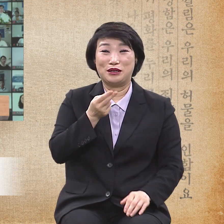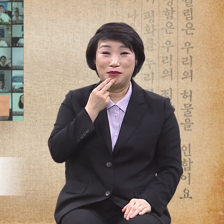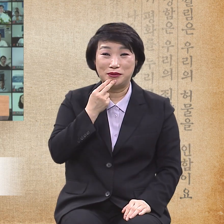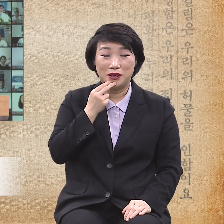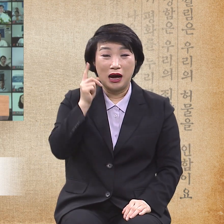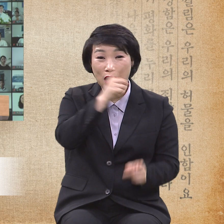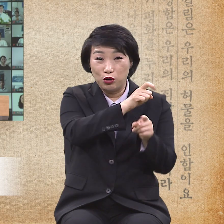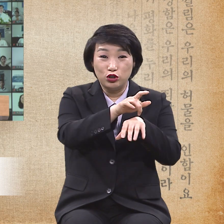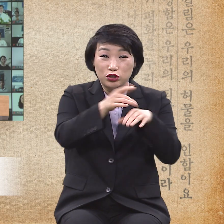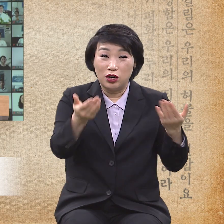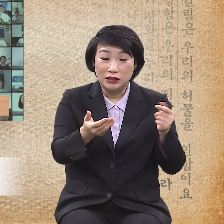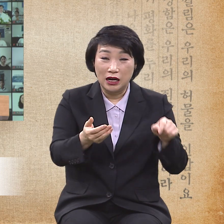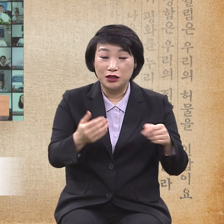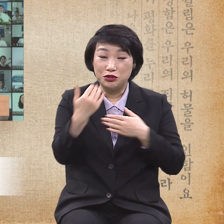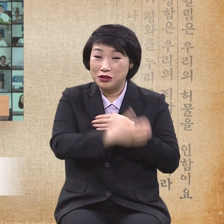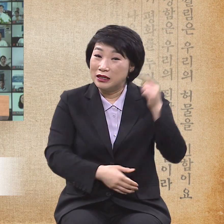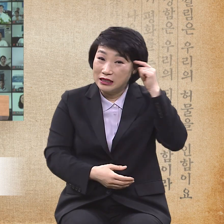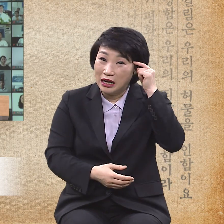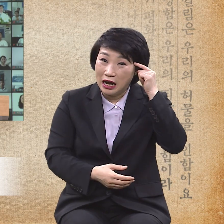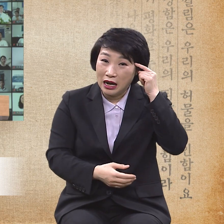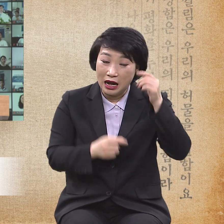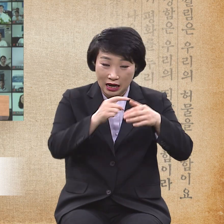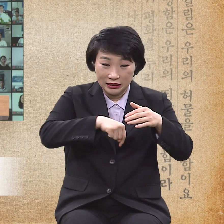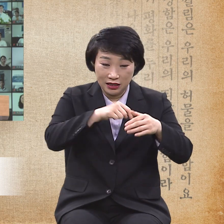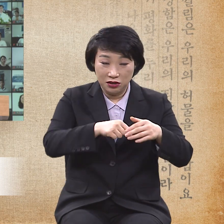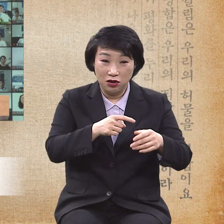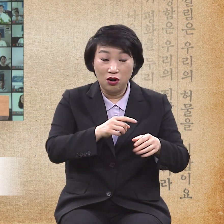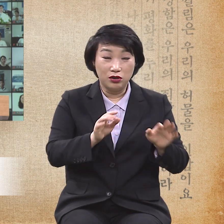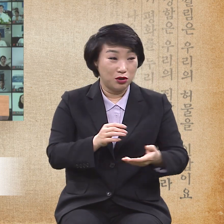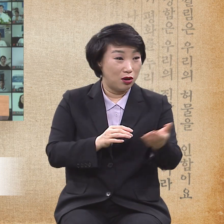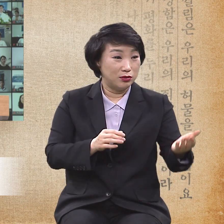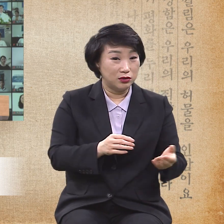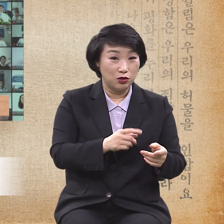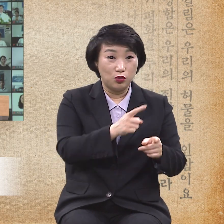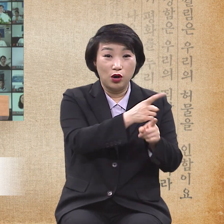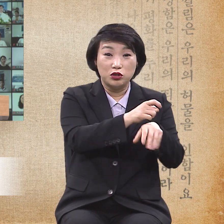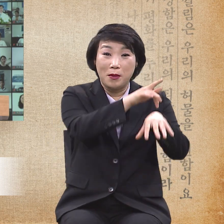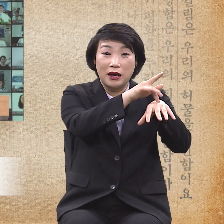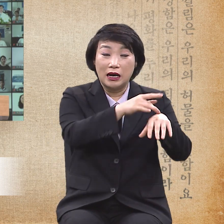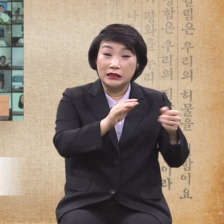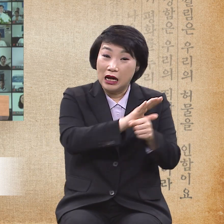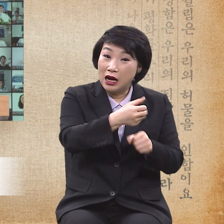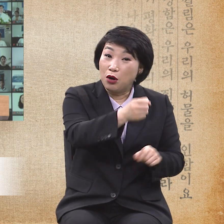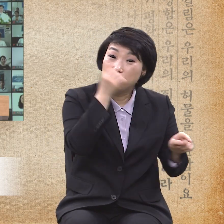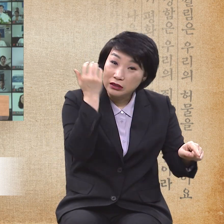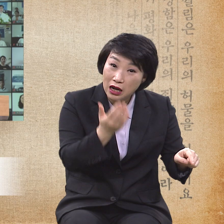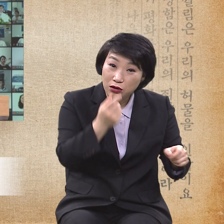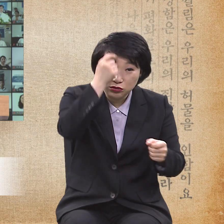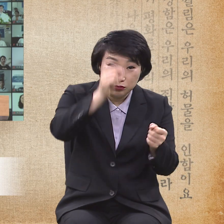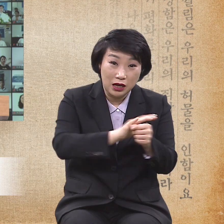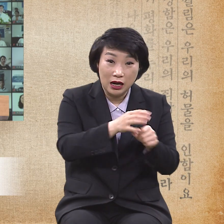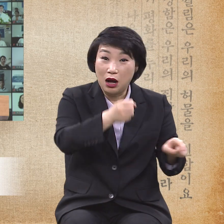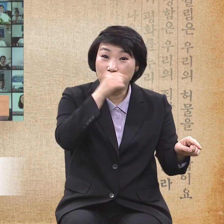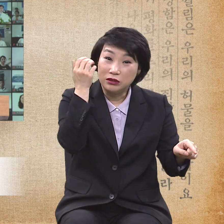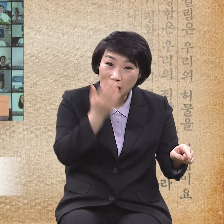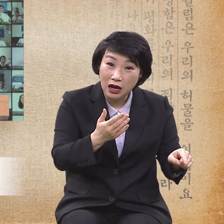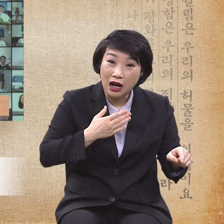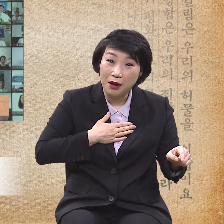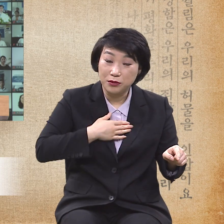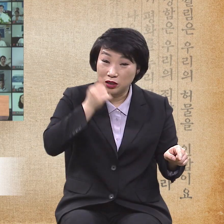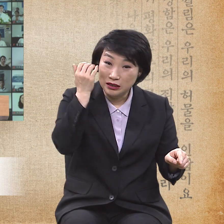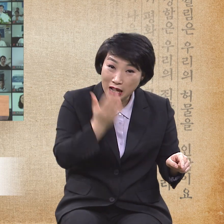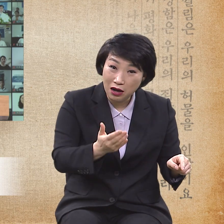귀신이 육신의 생각 속에서 감히 마귀에게 사랑이 있는 거 봤어요. 인정 있는 거 봤어요. 감정 있는 거